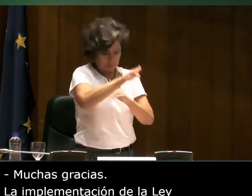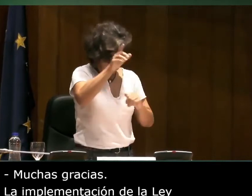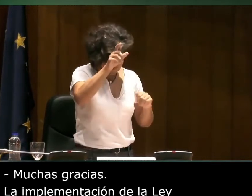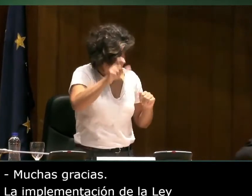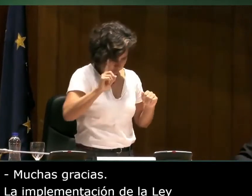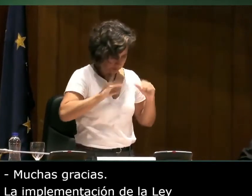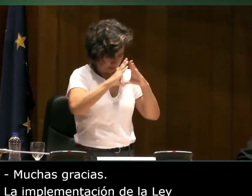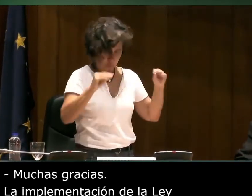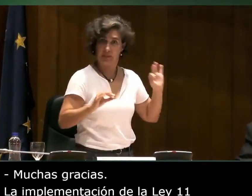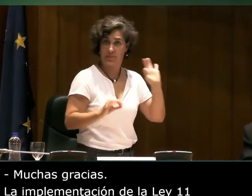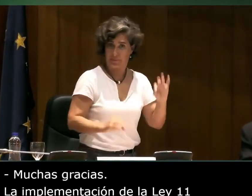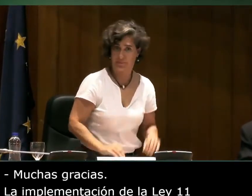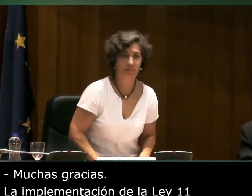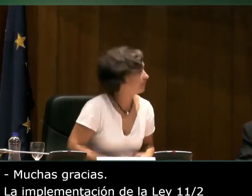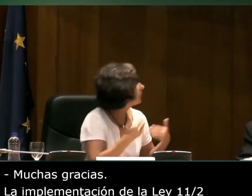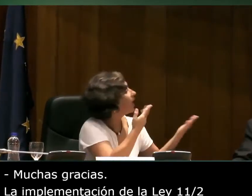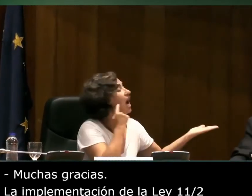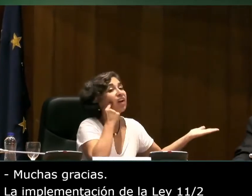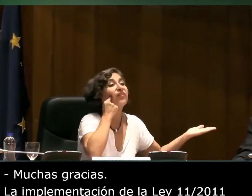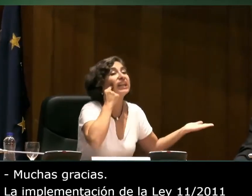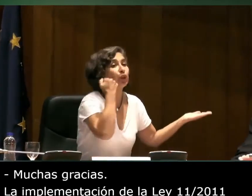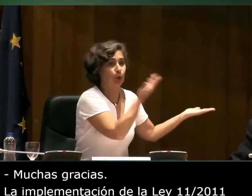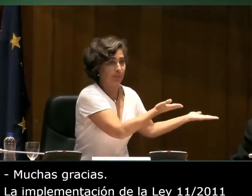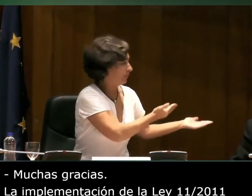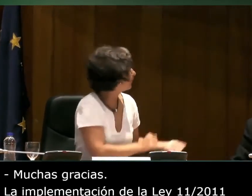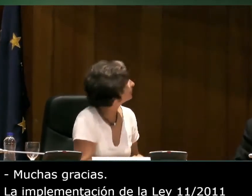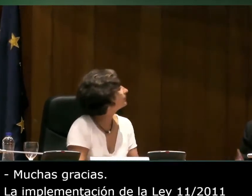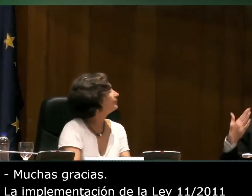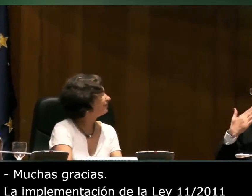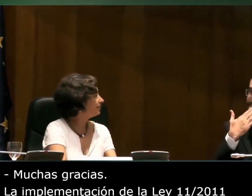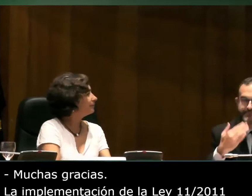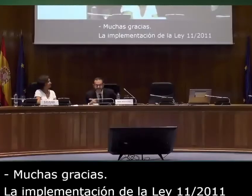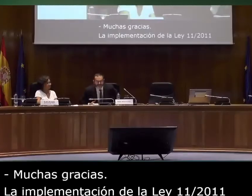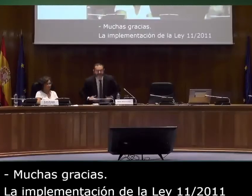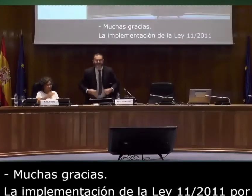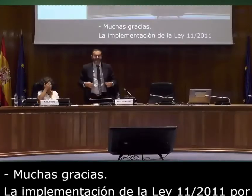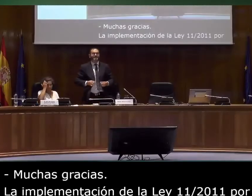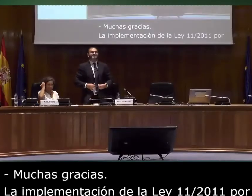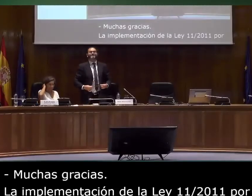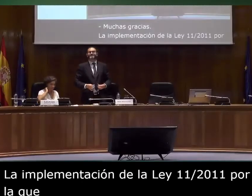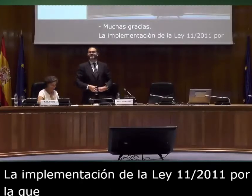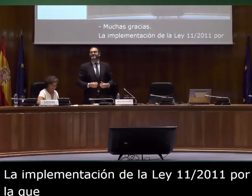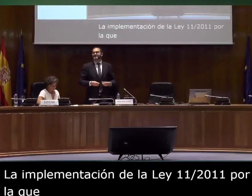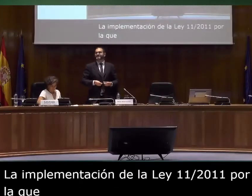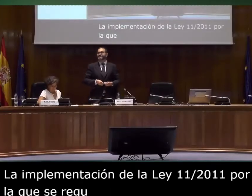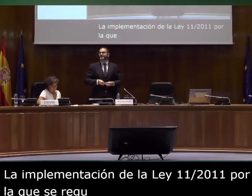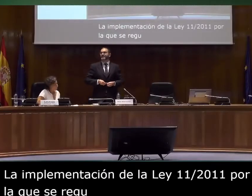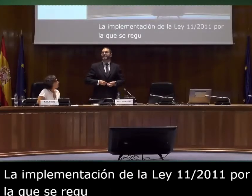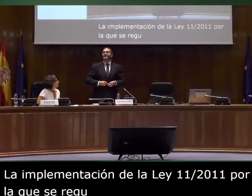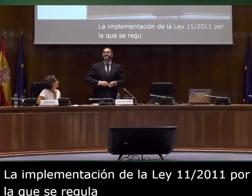Alfredo Gómez Fernández, Josefina Medina Cabrera y Pilar Cruz Gil, Fundación Andaluza Accesible y Personas